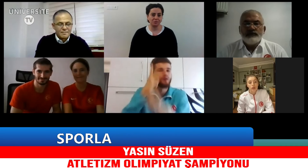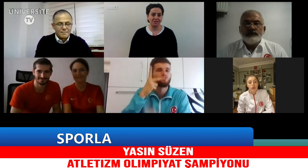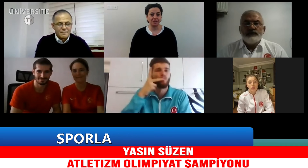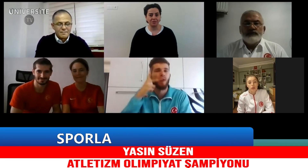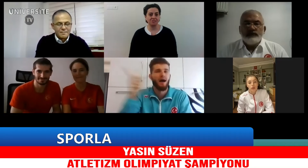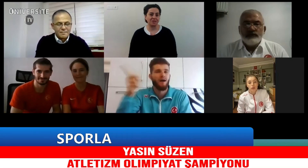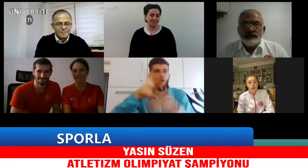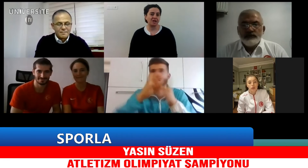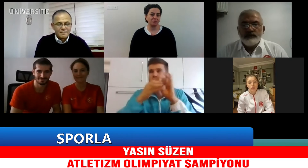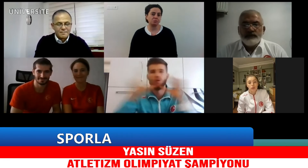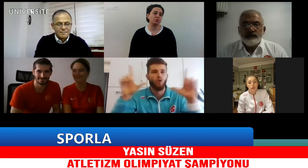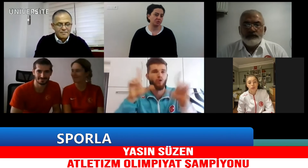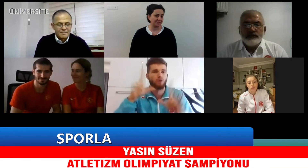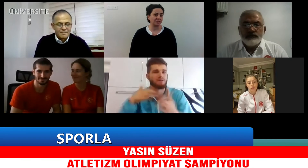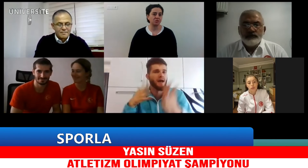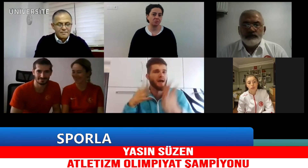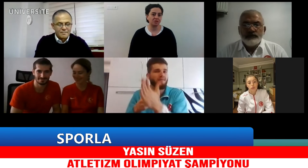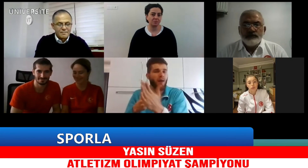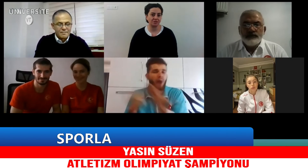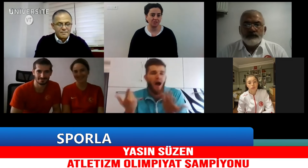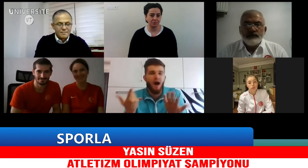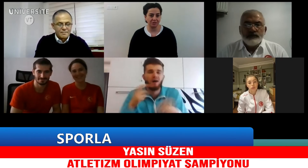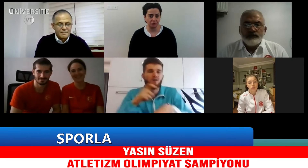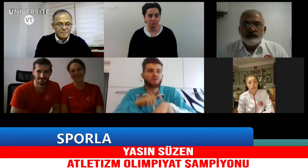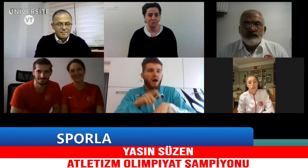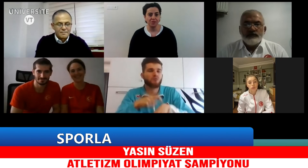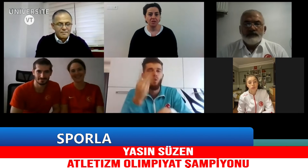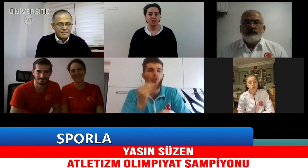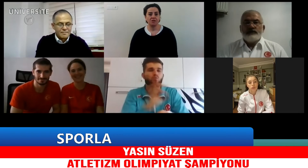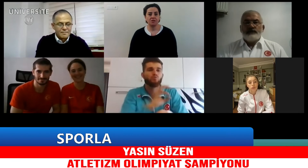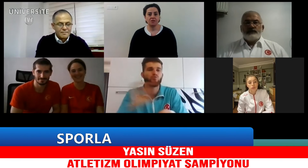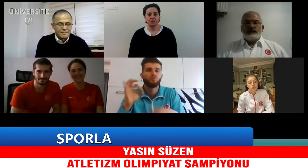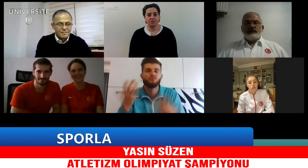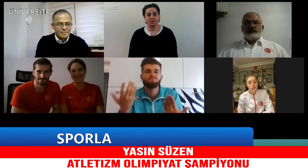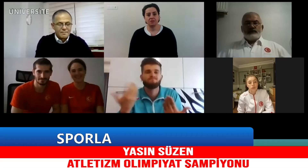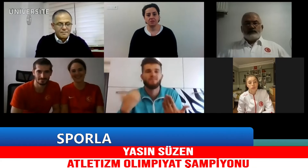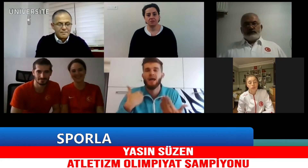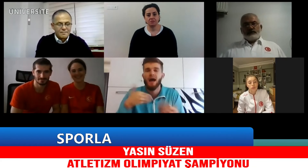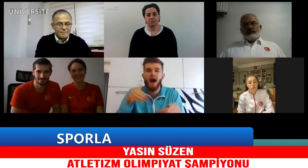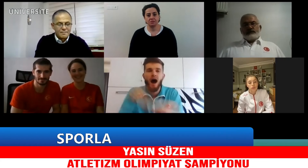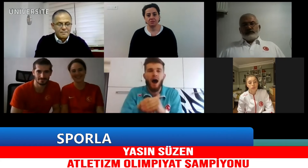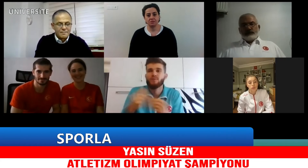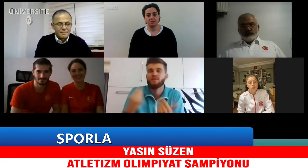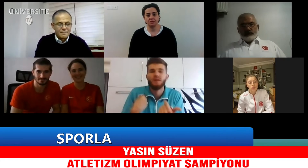Benim sporum zaten biraz bireysel bir spor. O yüzden tek başıma antrenmanları yapabiliyorum.